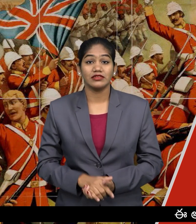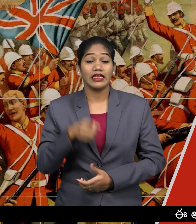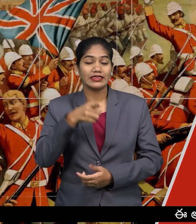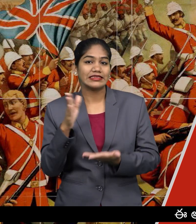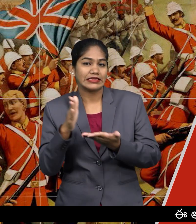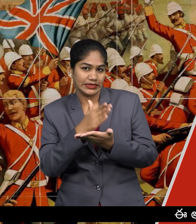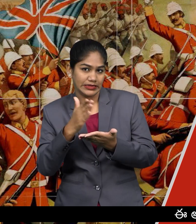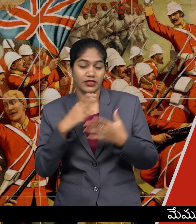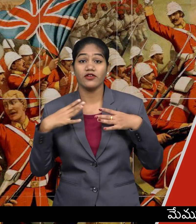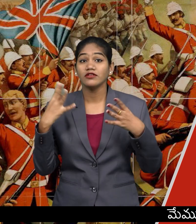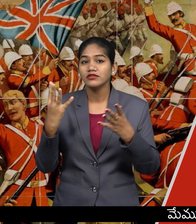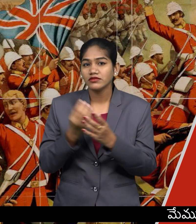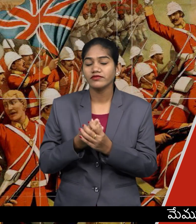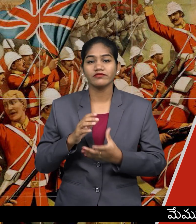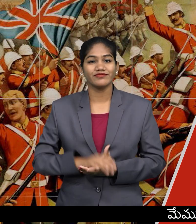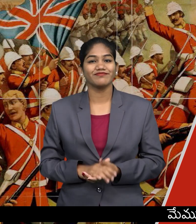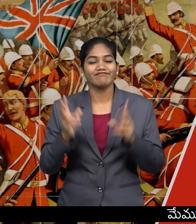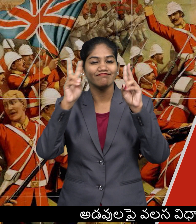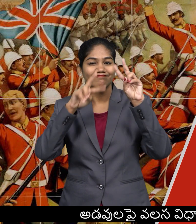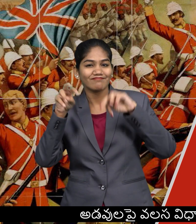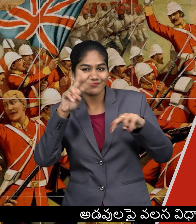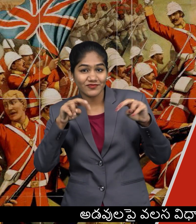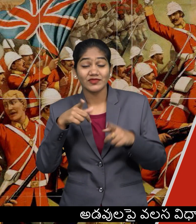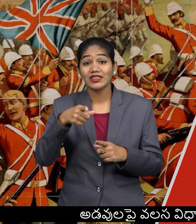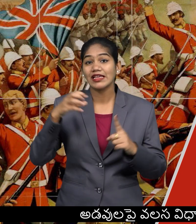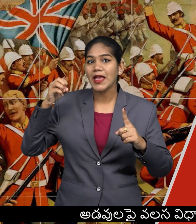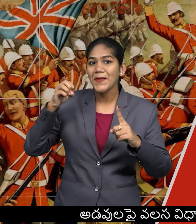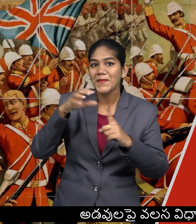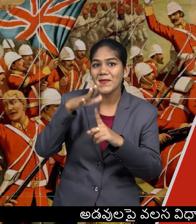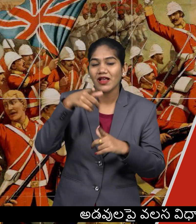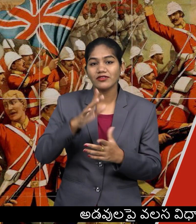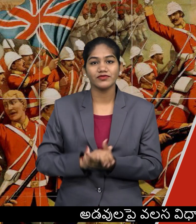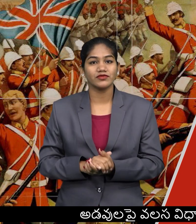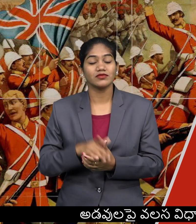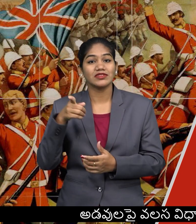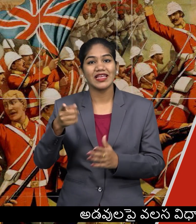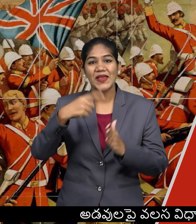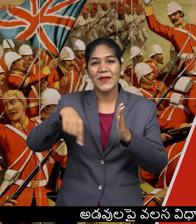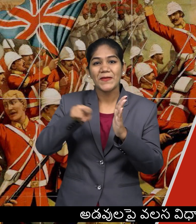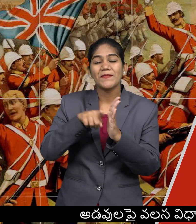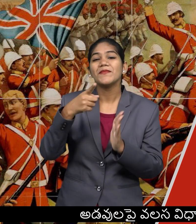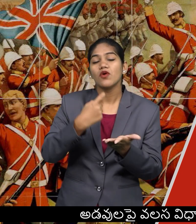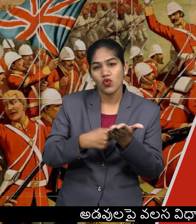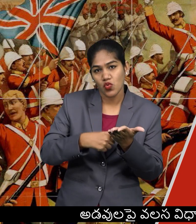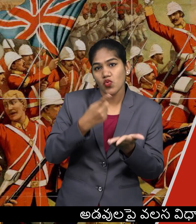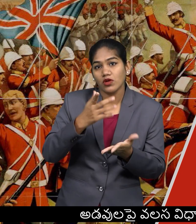ఈ అధ్యాయంలో మనం ఆంధ్రప్రదేశ్ అడవులపై వలస విధానాల ప్రభావాన్ని అన్వేషిస్తాము.